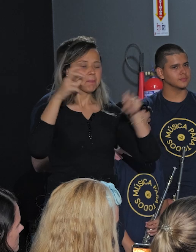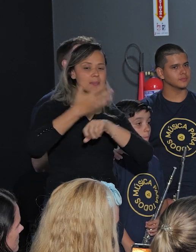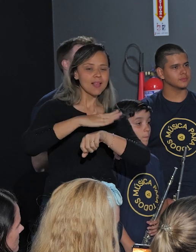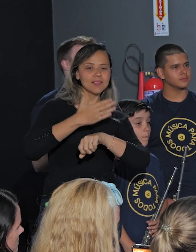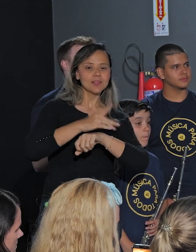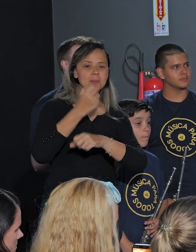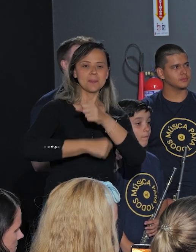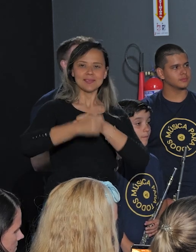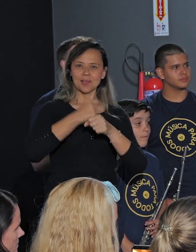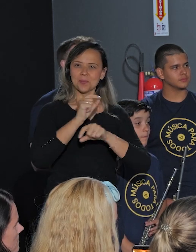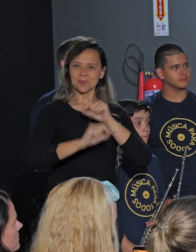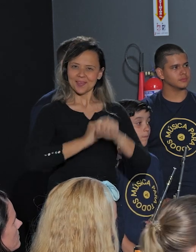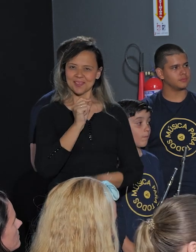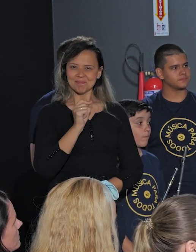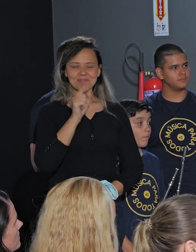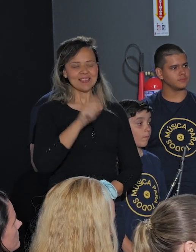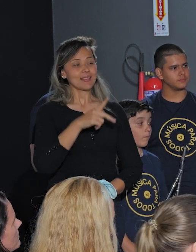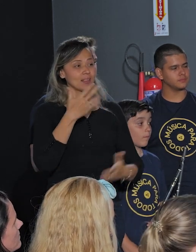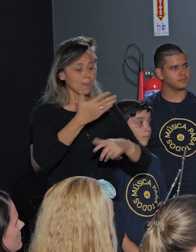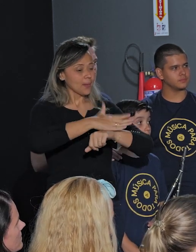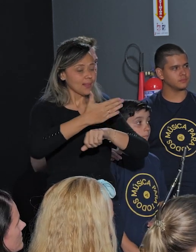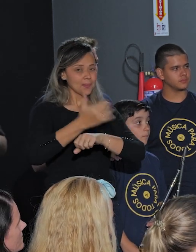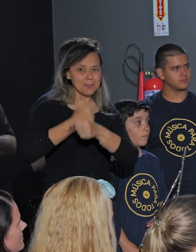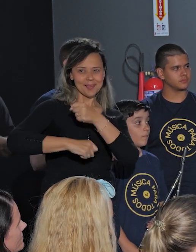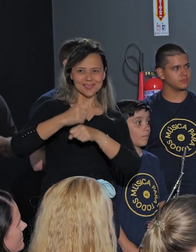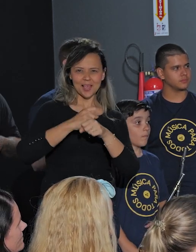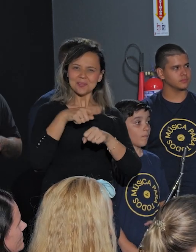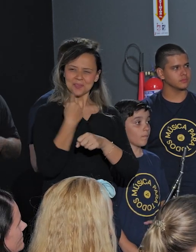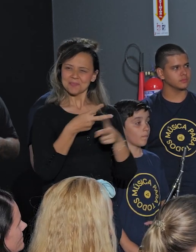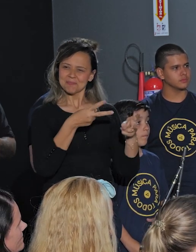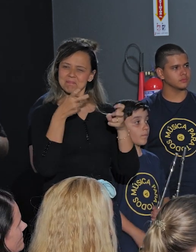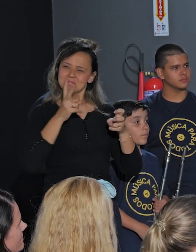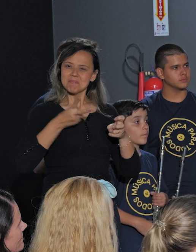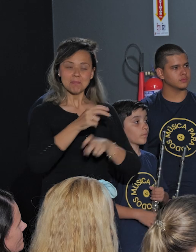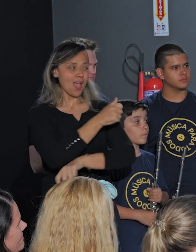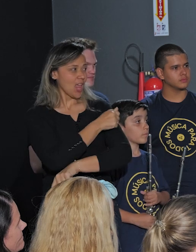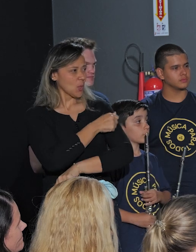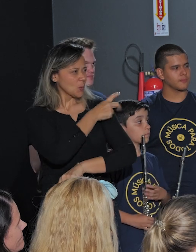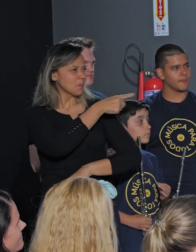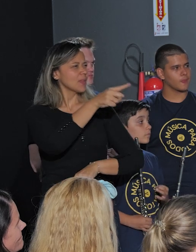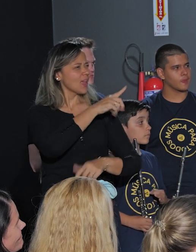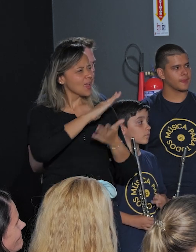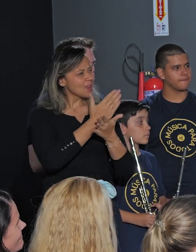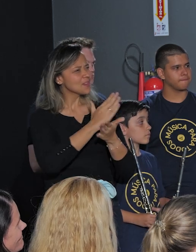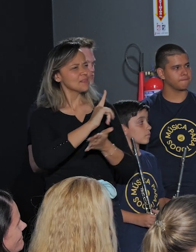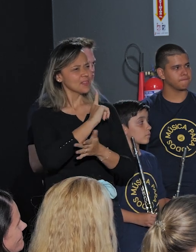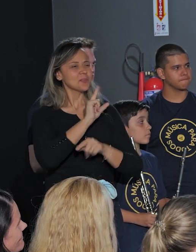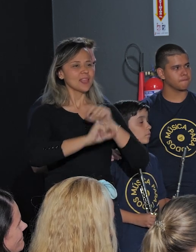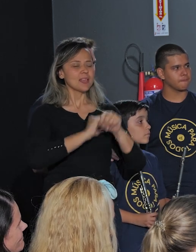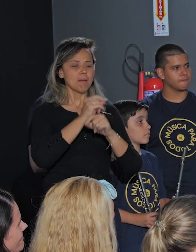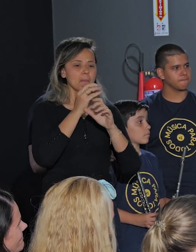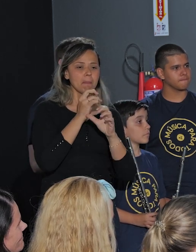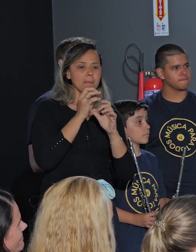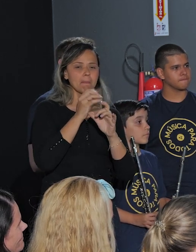prática do ano passado. Né? Então, na prática do ano passado, a gente viu esses mesmos alunos aqui, muitos deles, sem